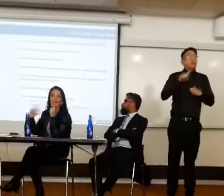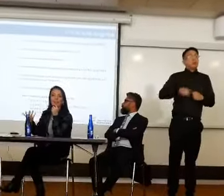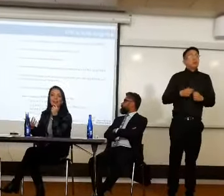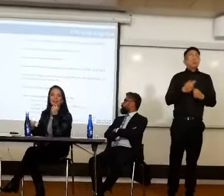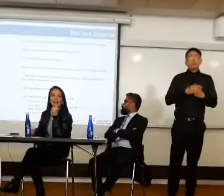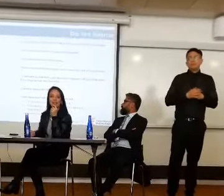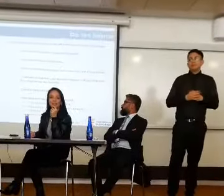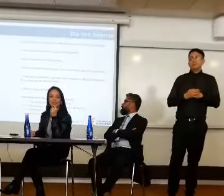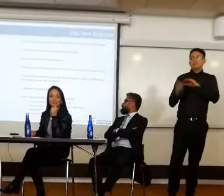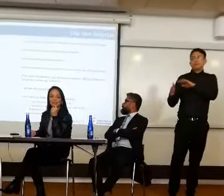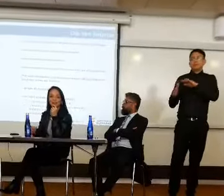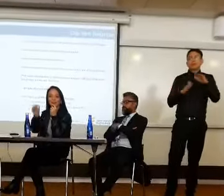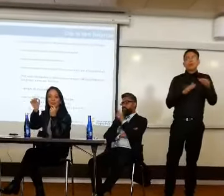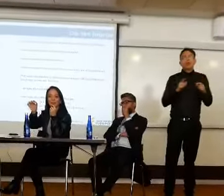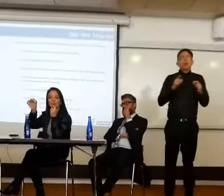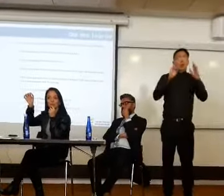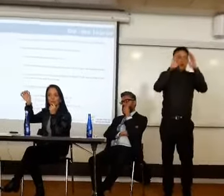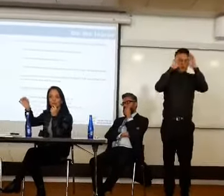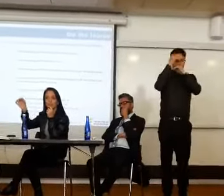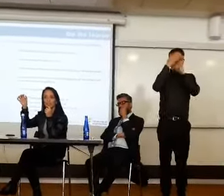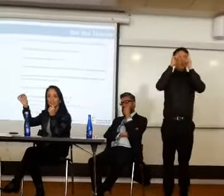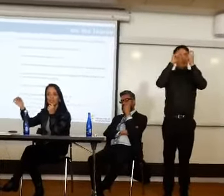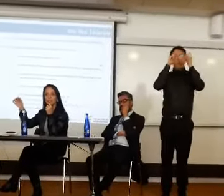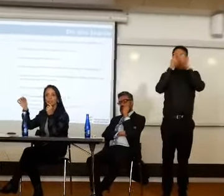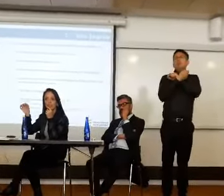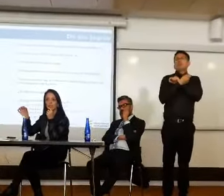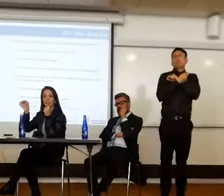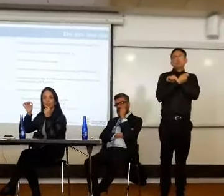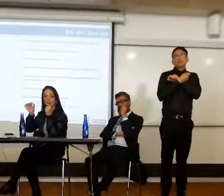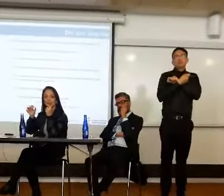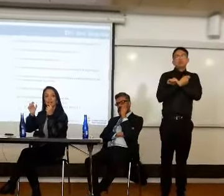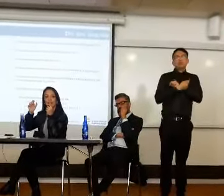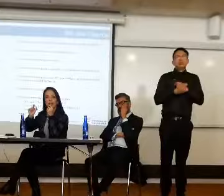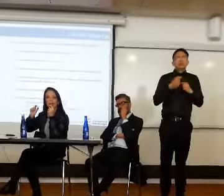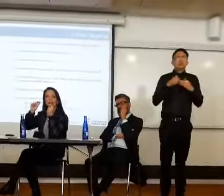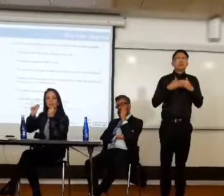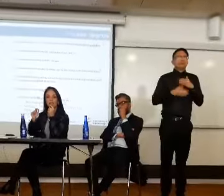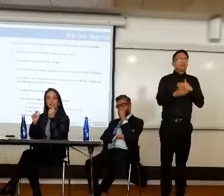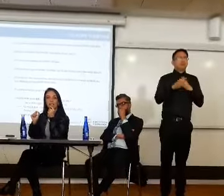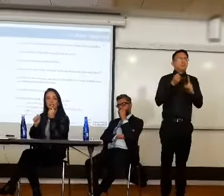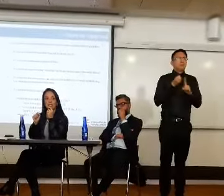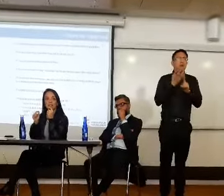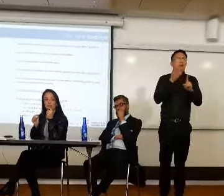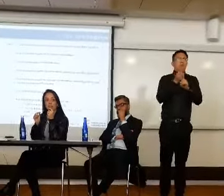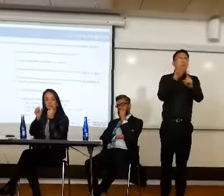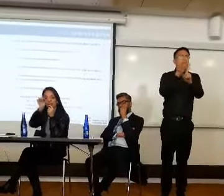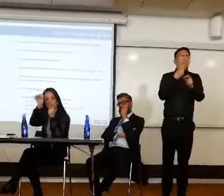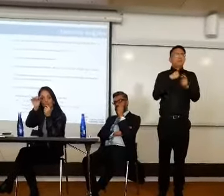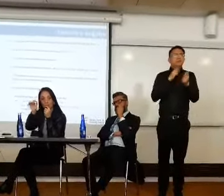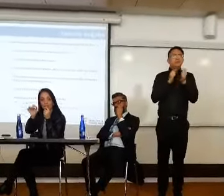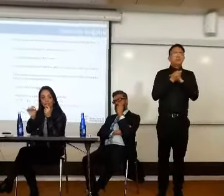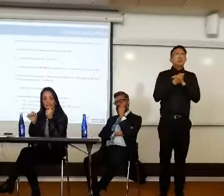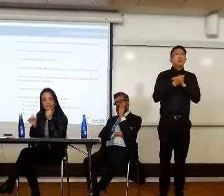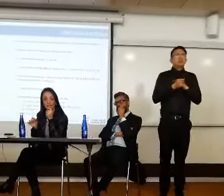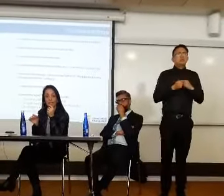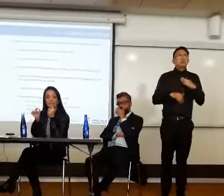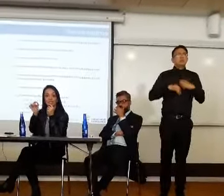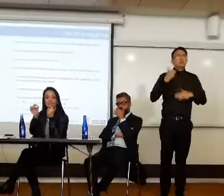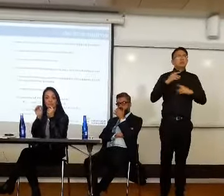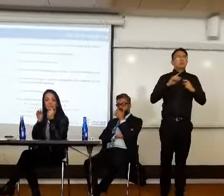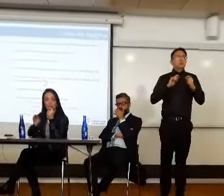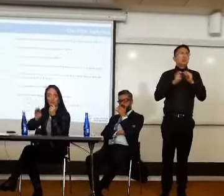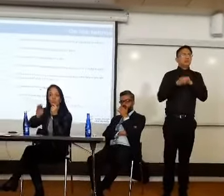El cambio de paradigmas. Van a haber muchos hitos a través de esta resolución que van a empezar a hacer como esa grieta